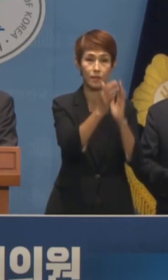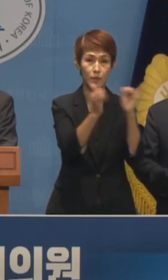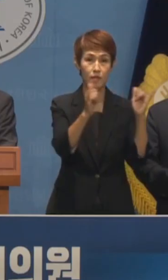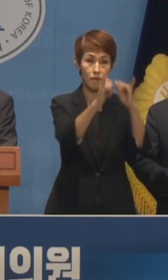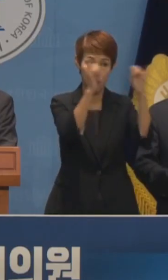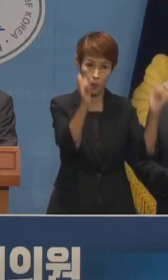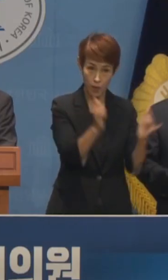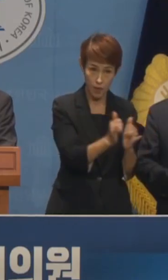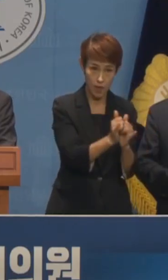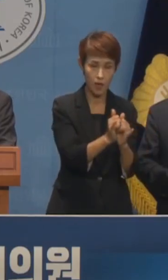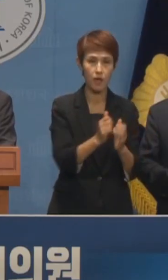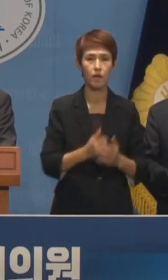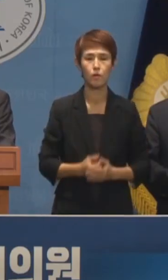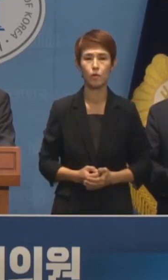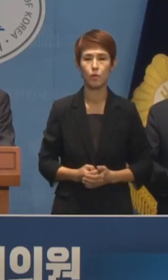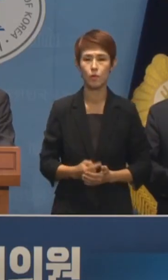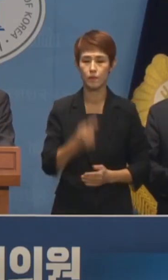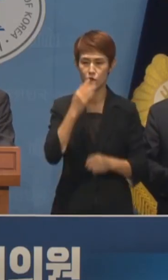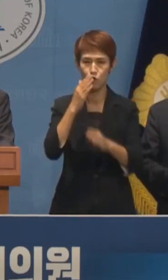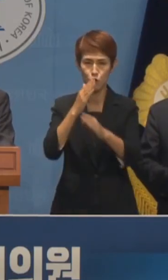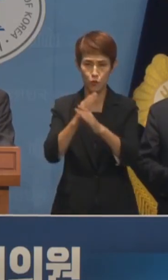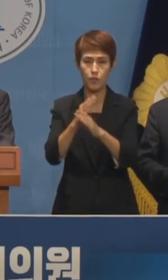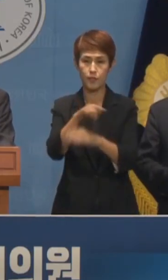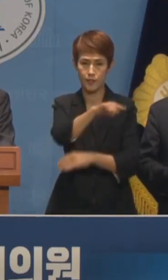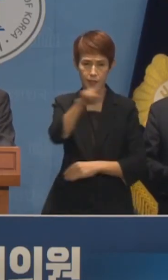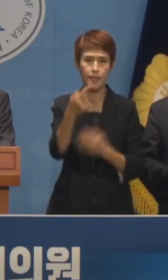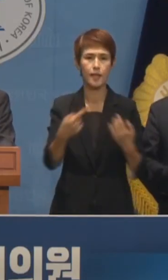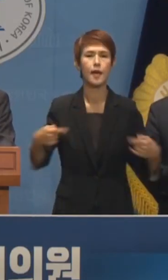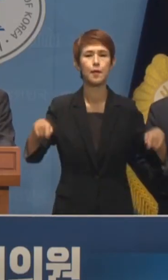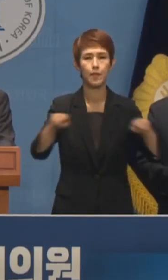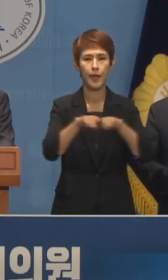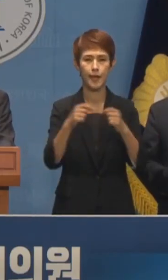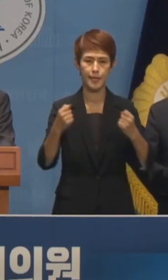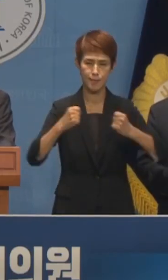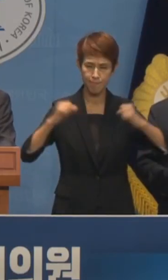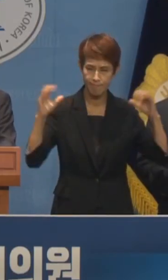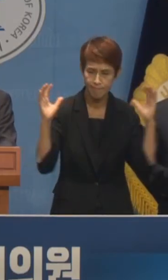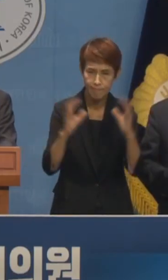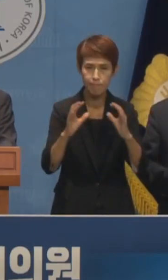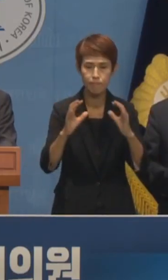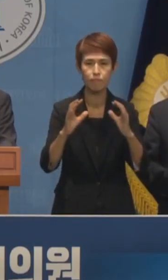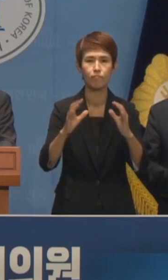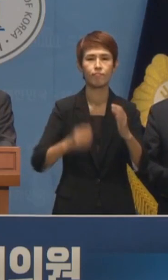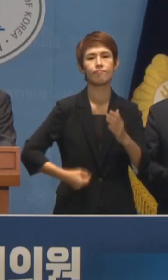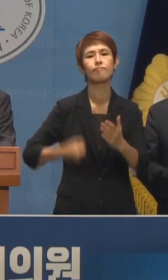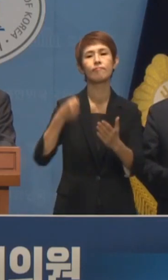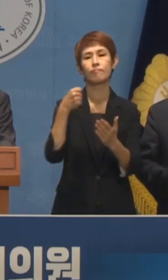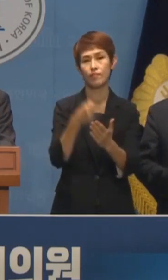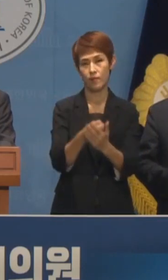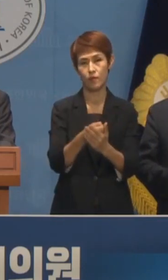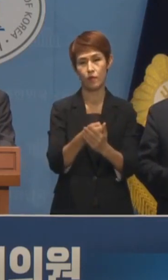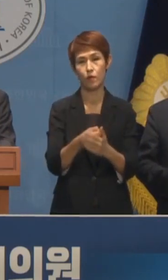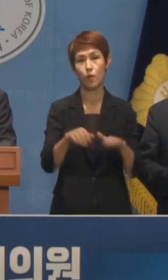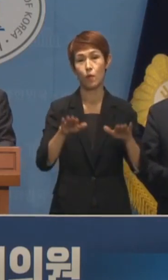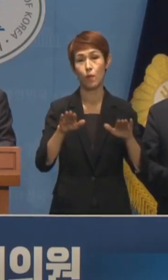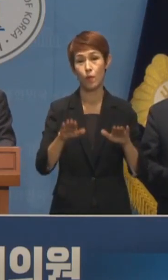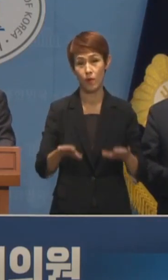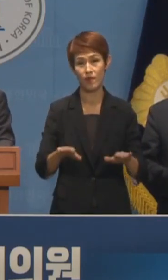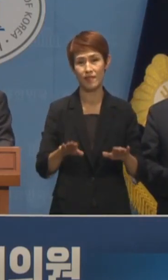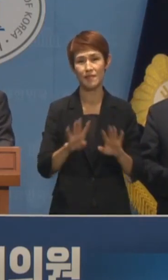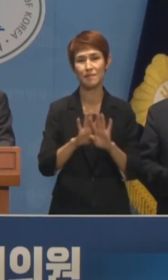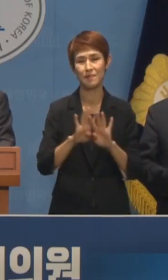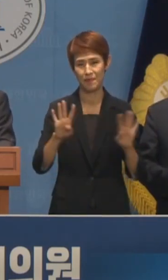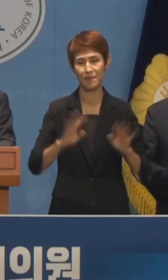풀뿌리 민주주의를 함께 이렇게 세우겠다라고 하는 결심을 가지고 함께